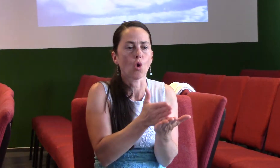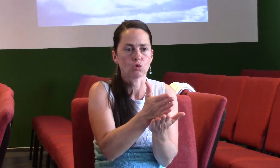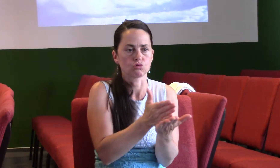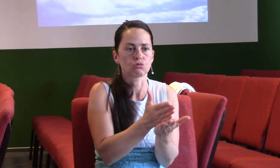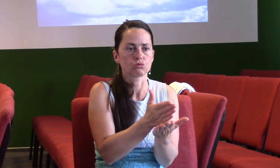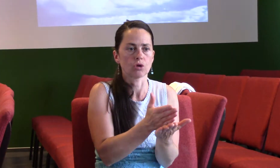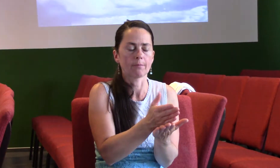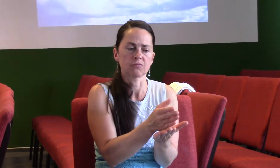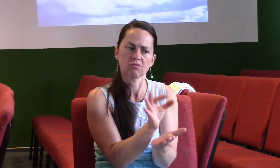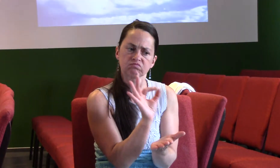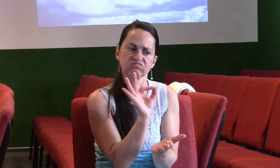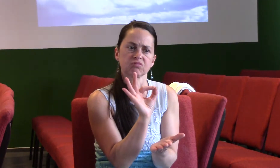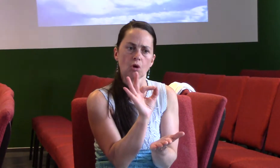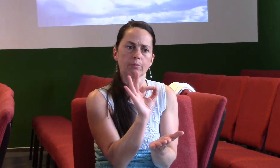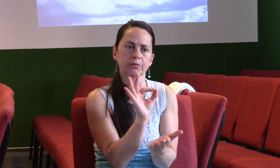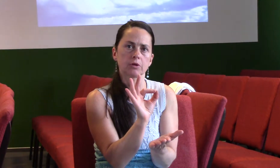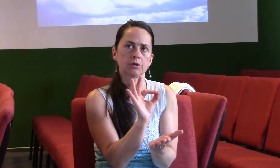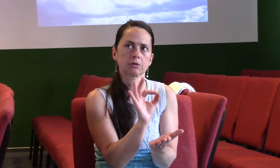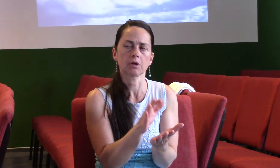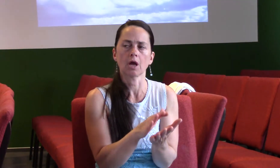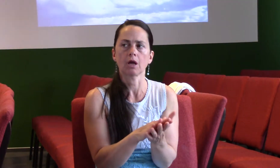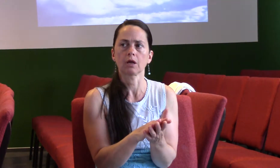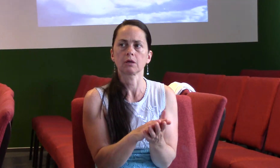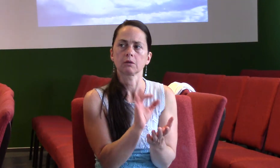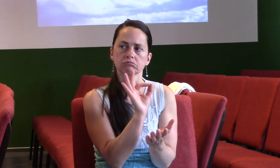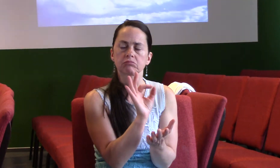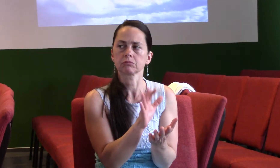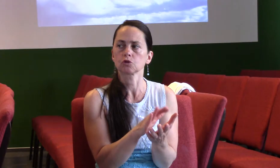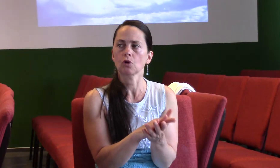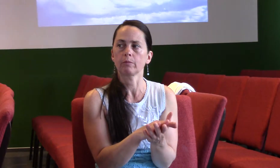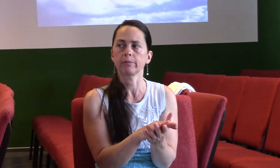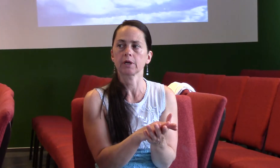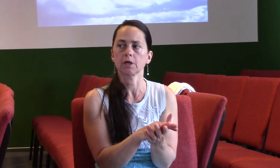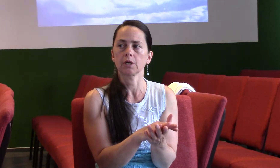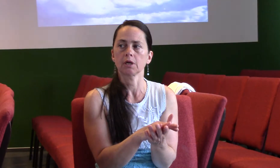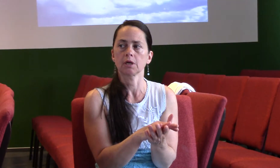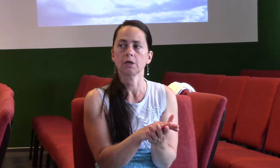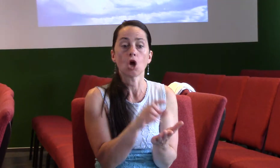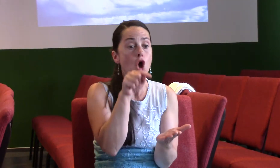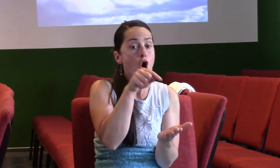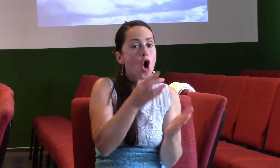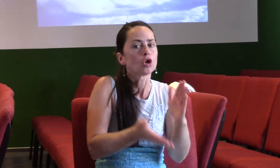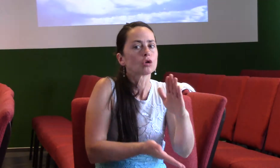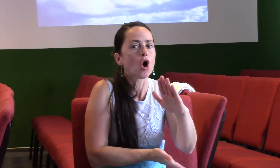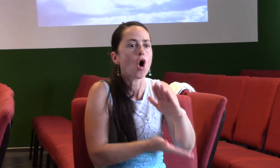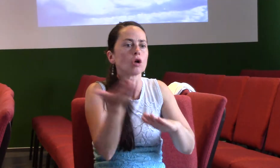odešel a strhl s sebou nějaký určitý počet lidí, tak žádejme. aby